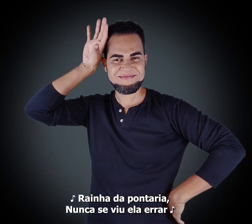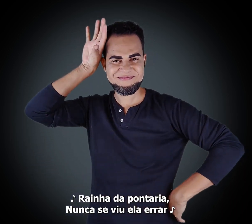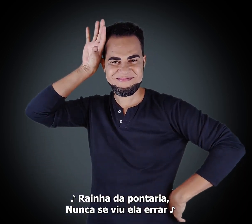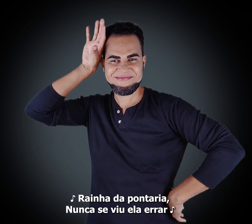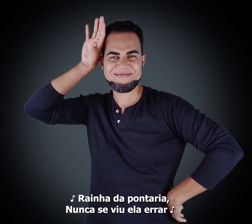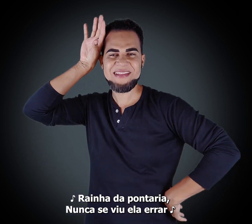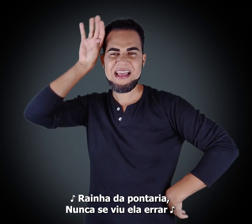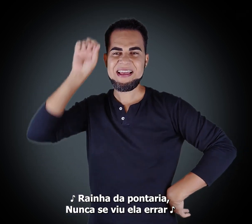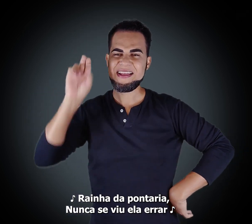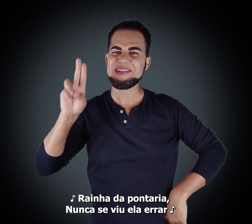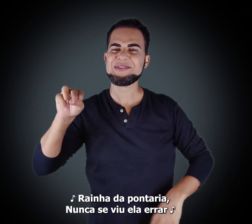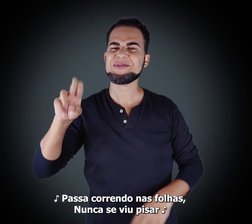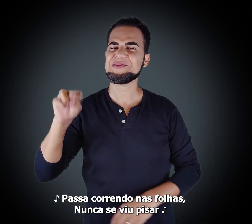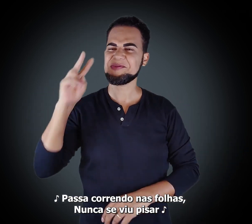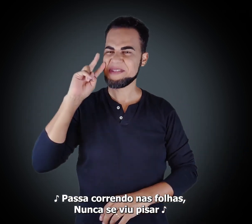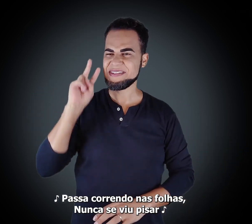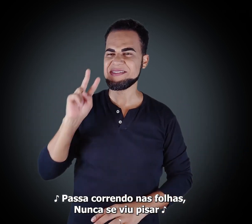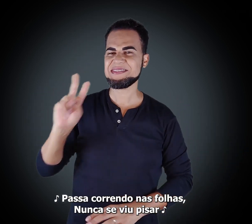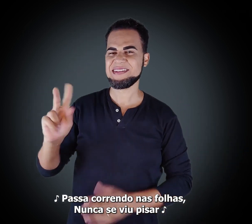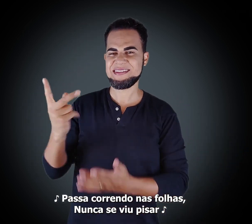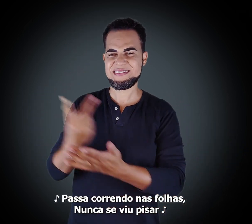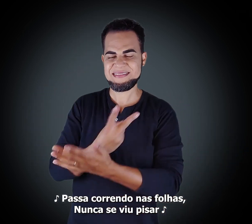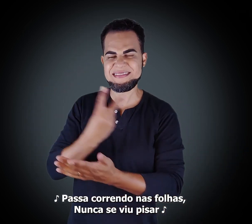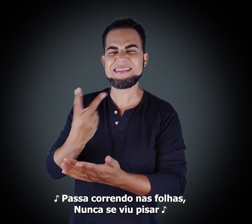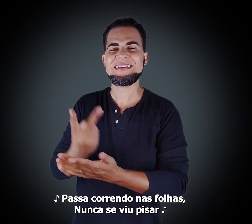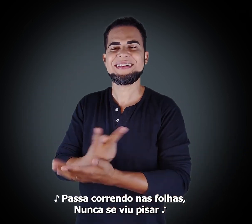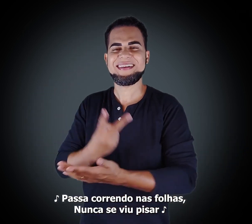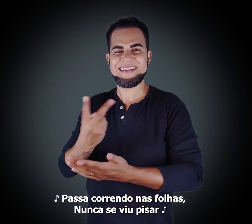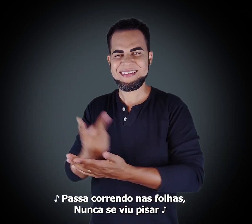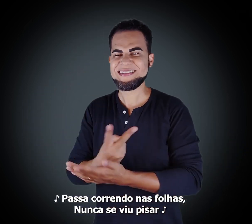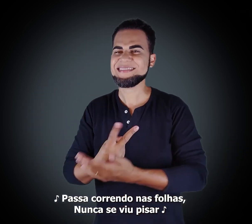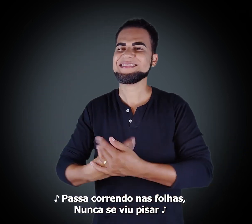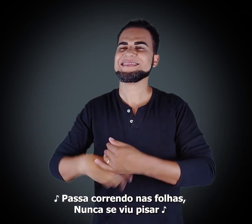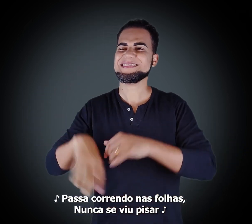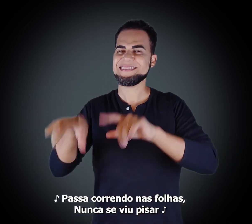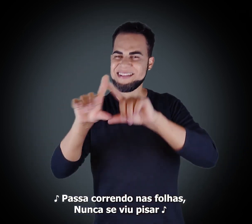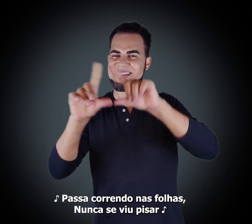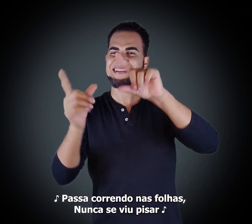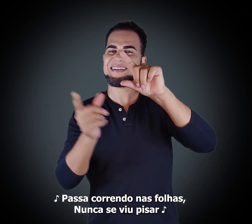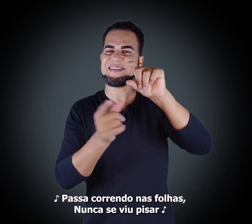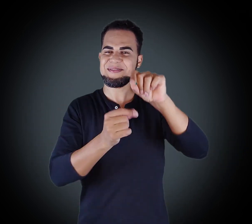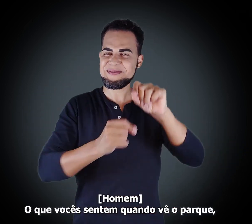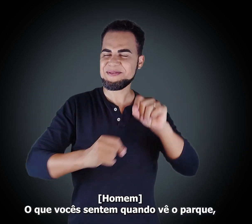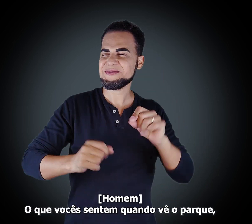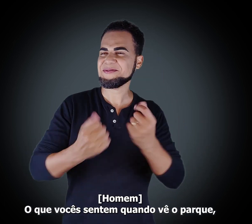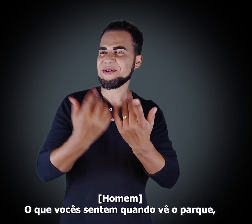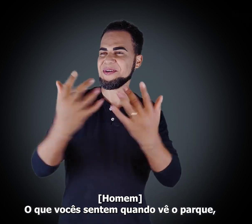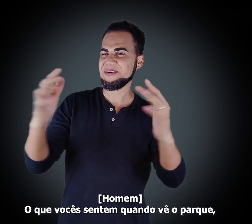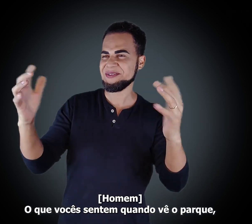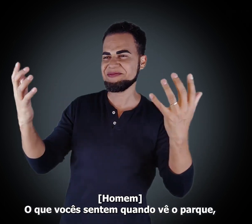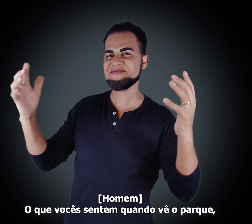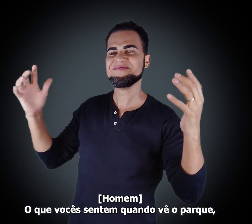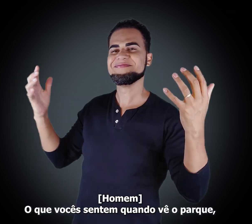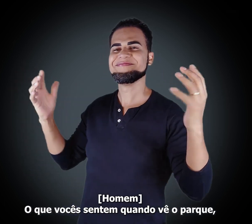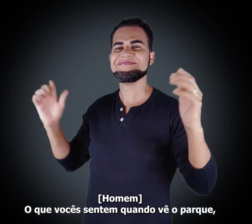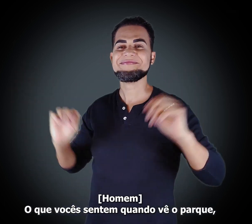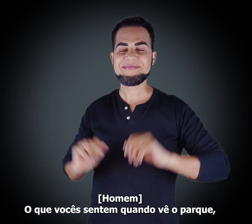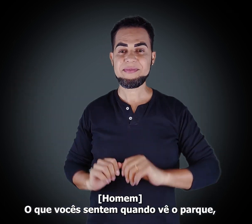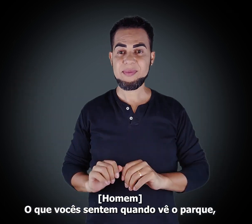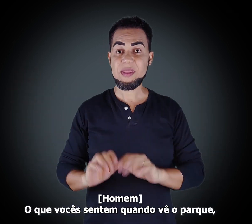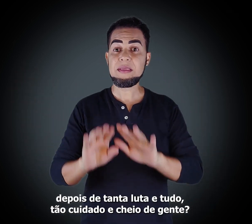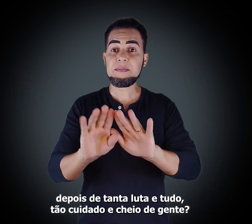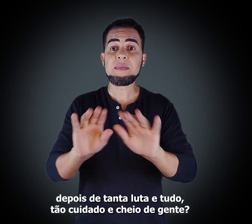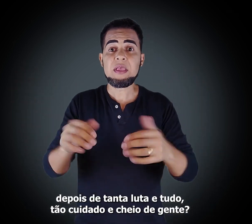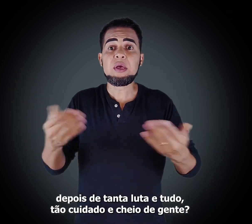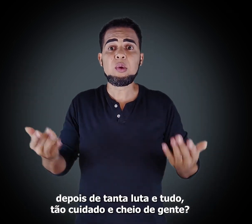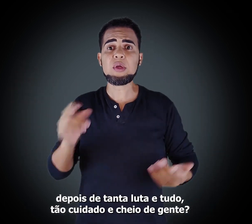se viu ela errar, passar correndo nas folhas, nunca se viu. O que vocês sentem quando vê assim, o parque,